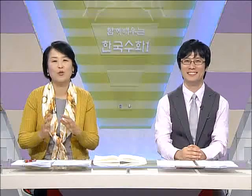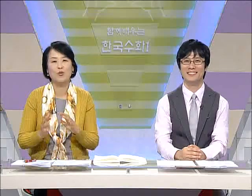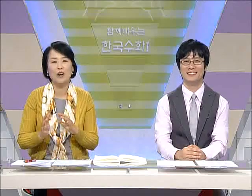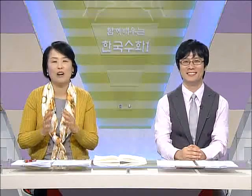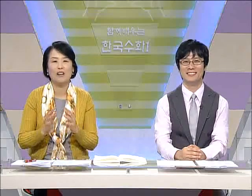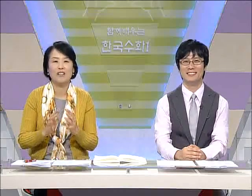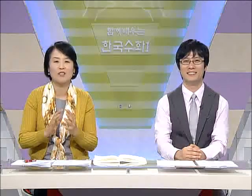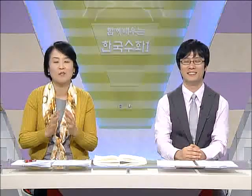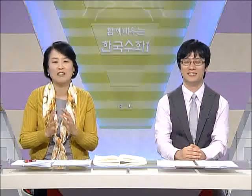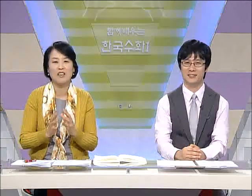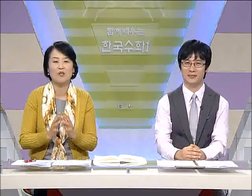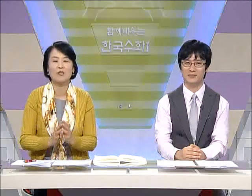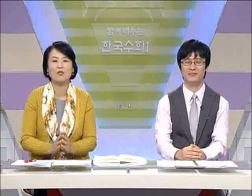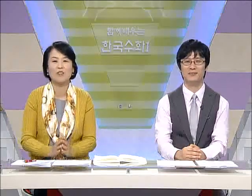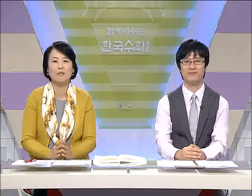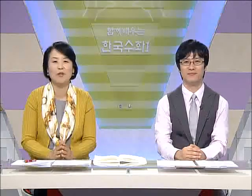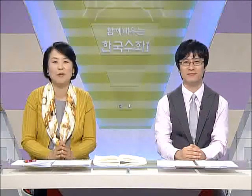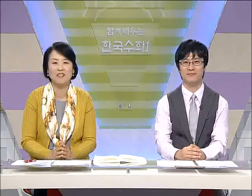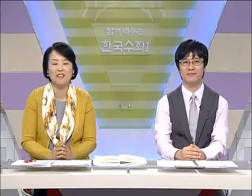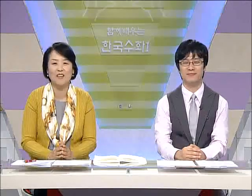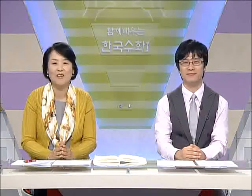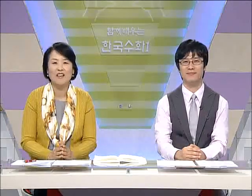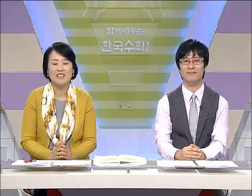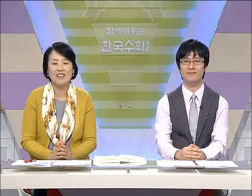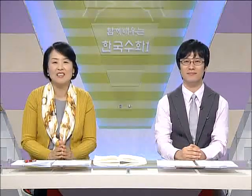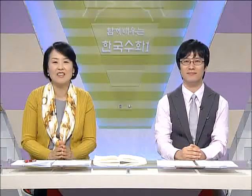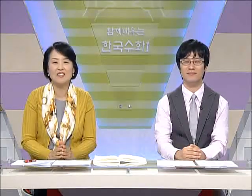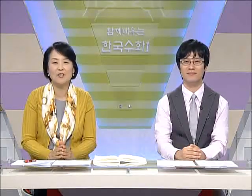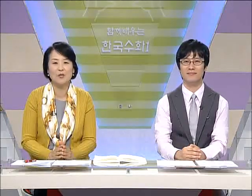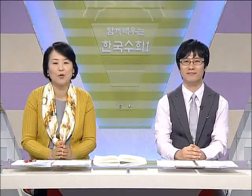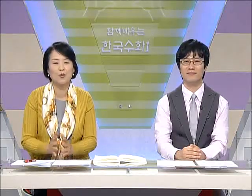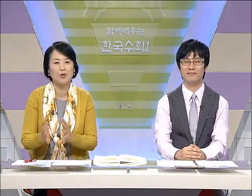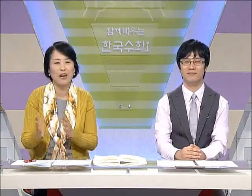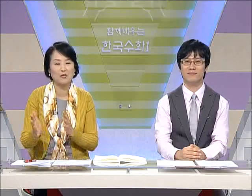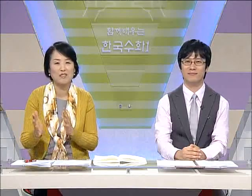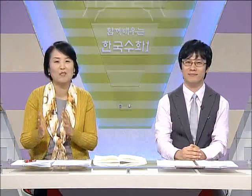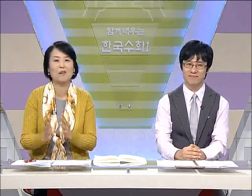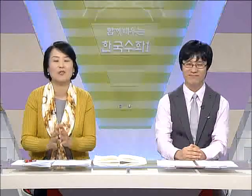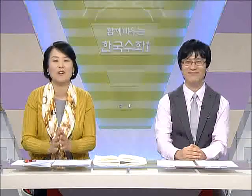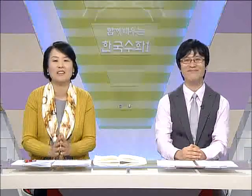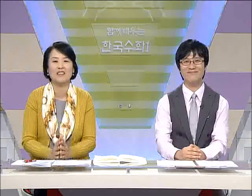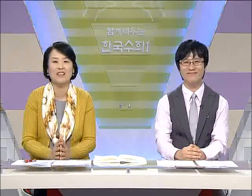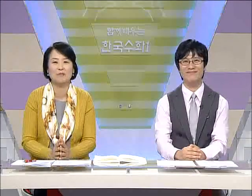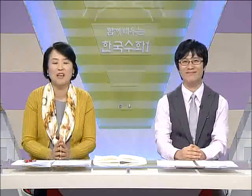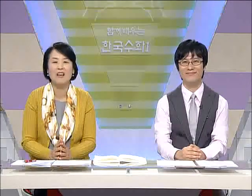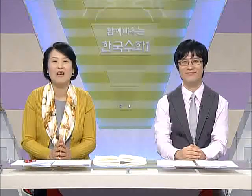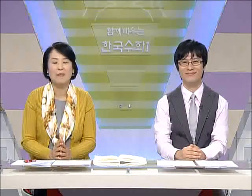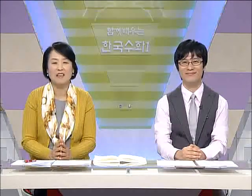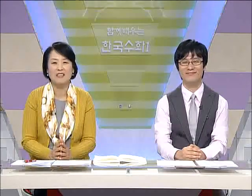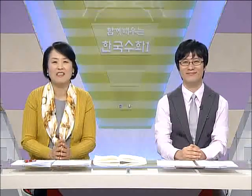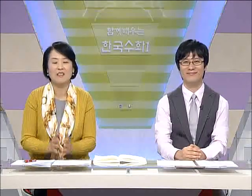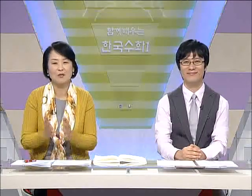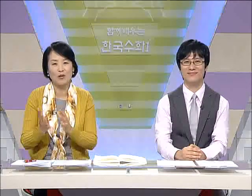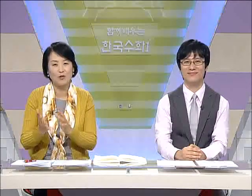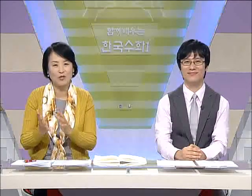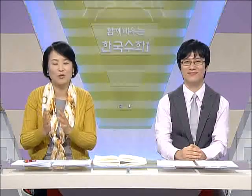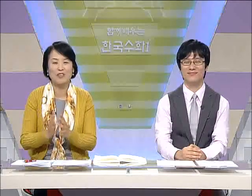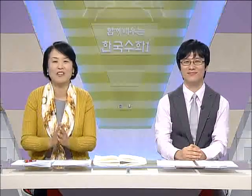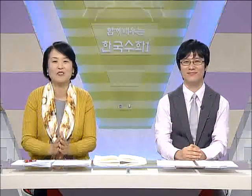교통과 관련해서 많이 사용되는 수화를 배워봤는데요. 자, 일상생활에서 교통과 아주 밀접한 연관이 있기 때문에 많이 외워두시고